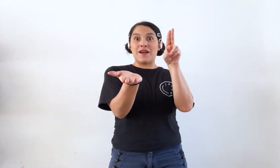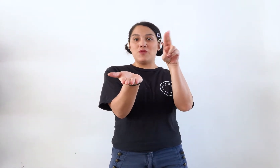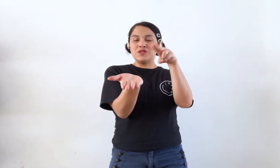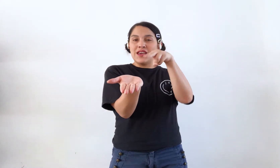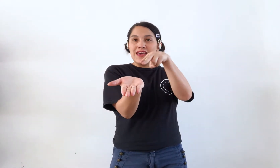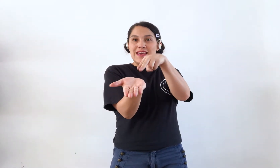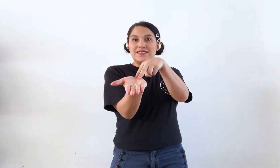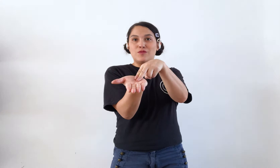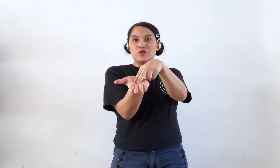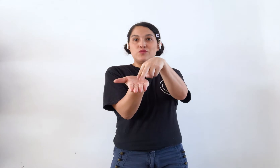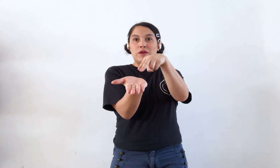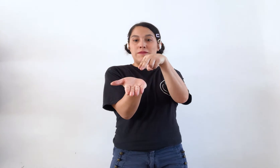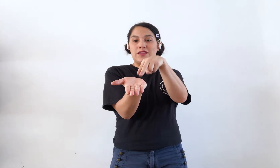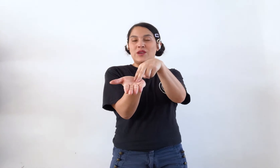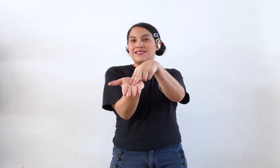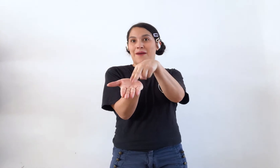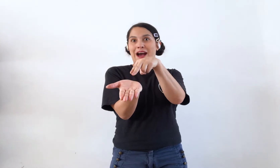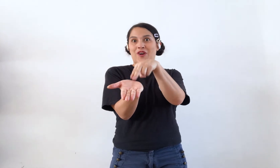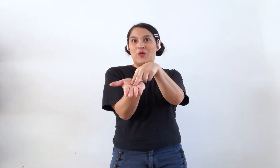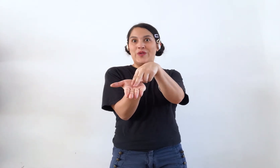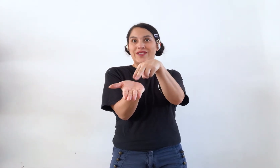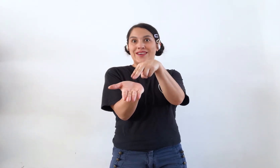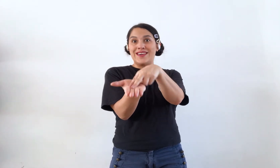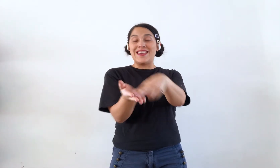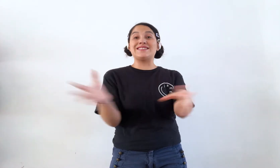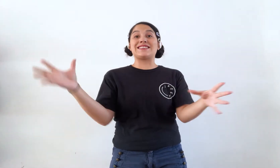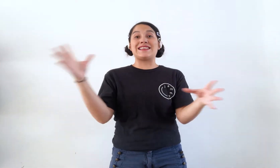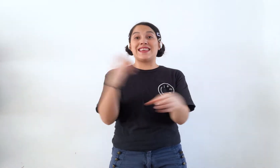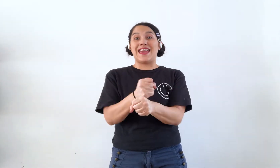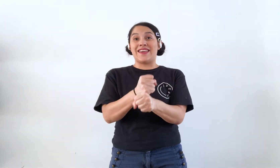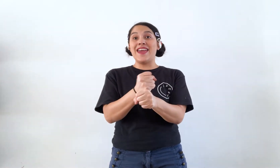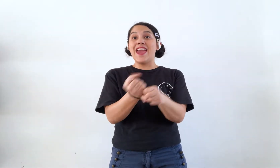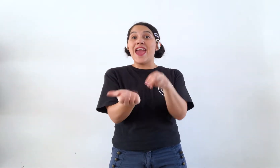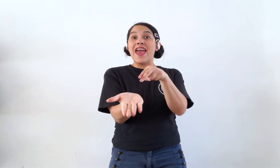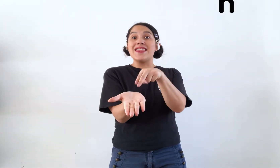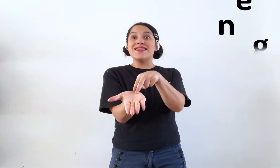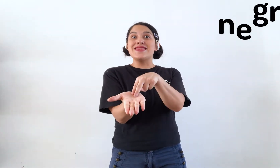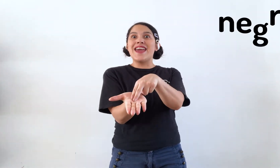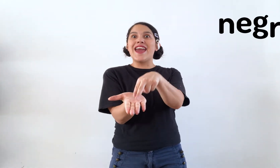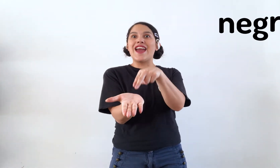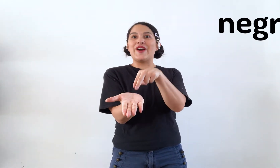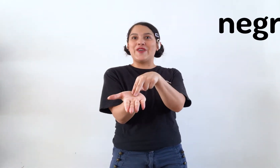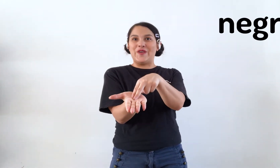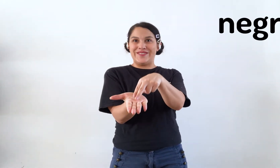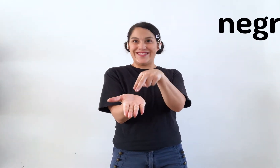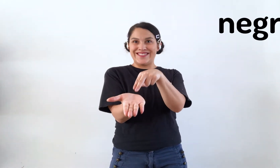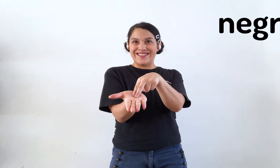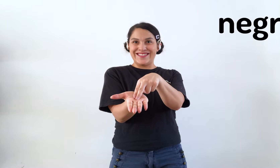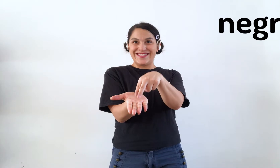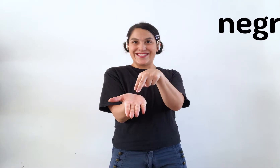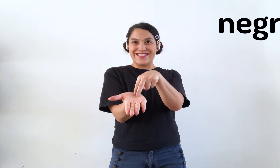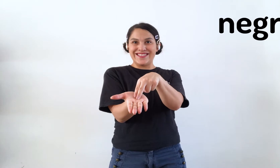Cerramos y hacemos un movimiento hacia abajo. Y esta es la seña de negro.